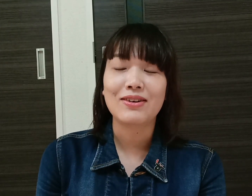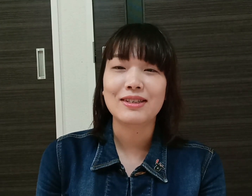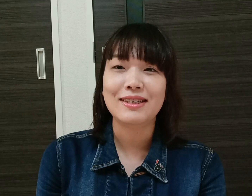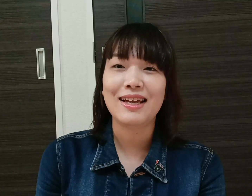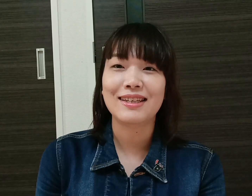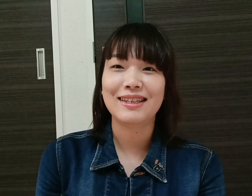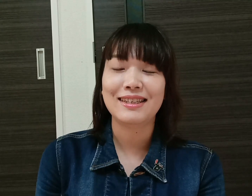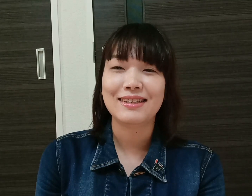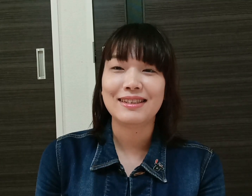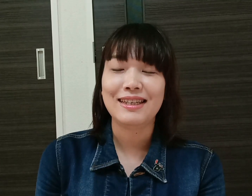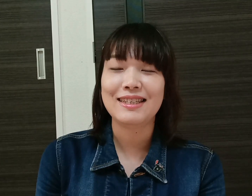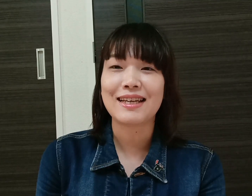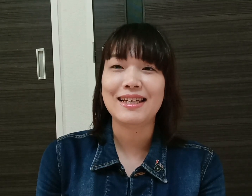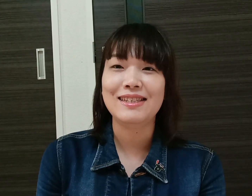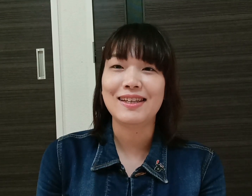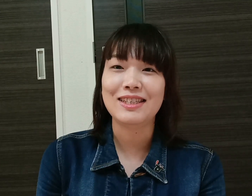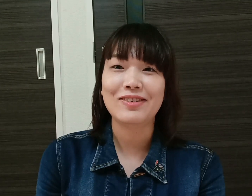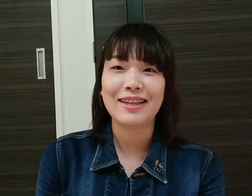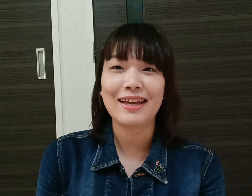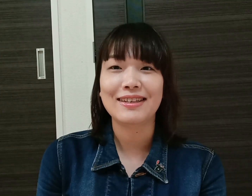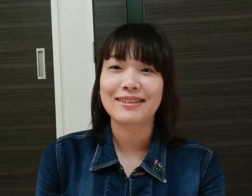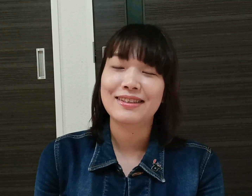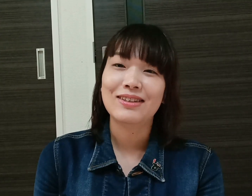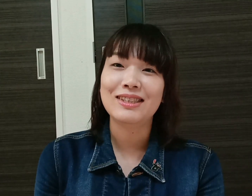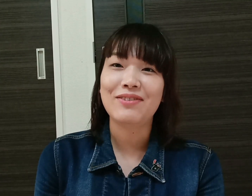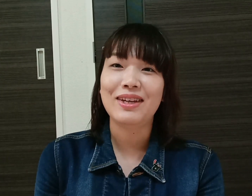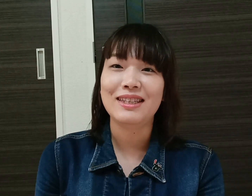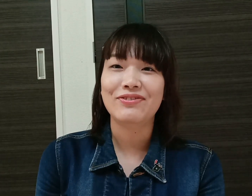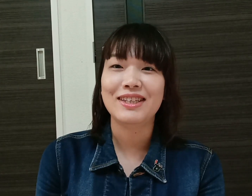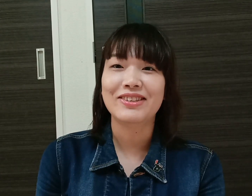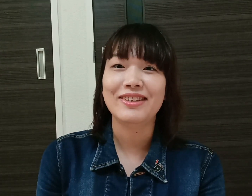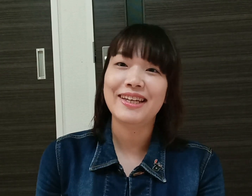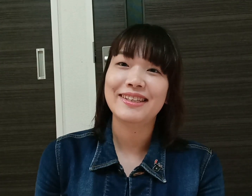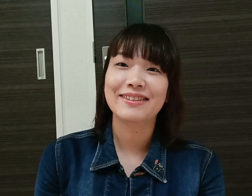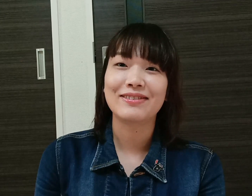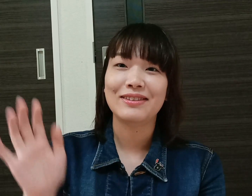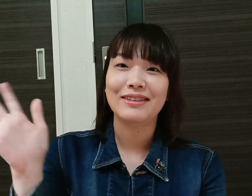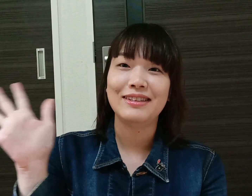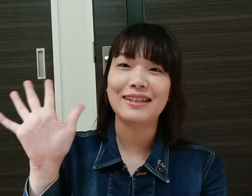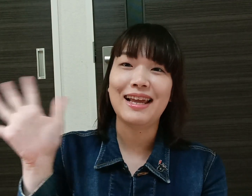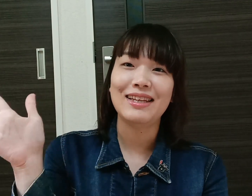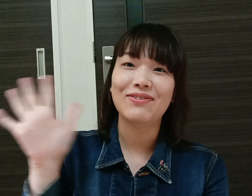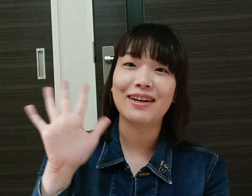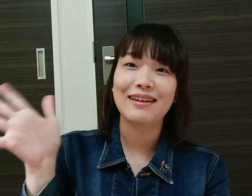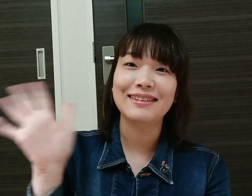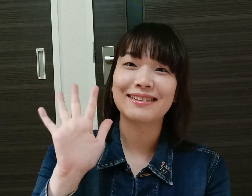強して、いつか一緒に手話でおしゃべりしましょうね。失礼します。